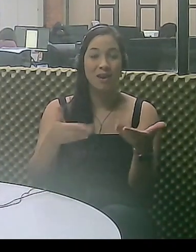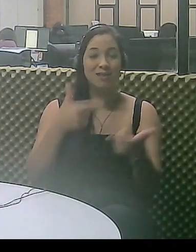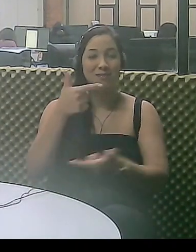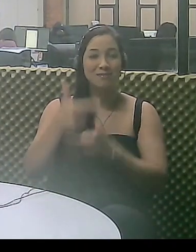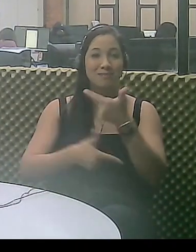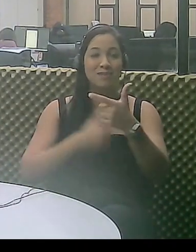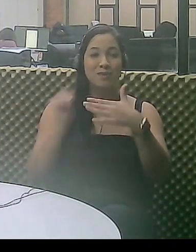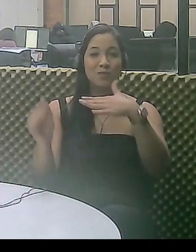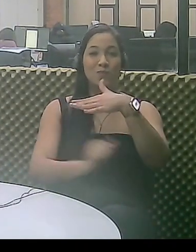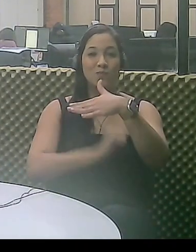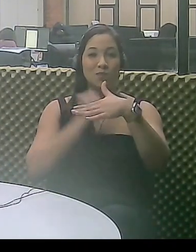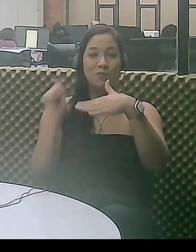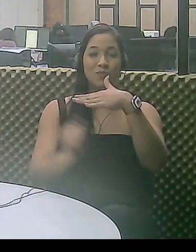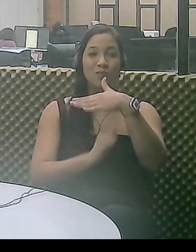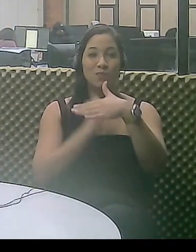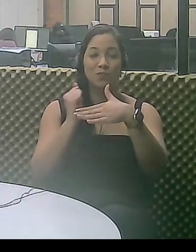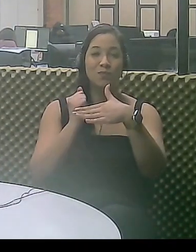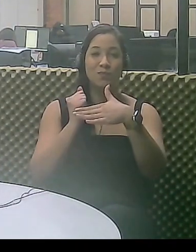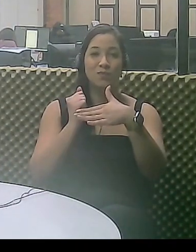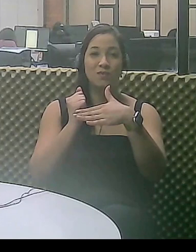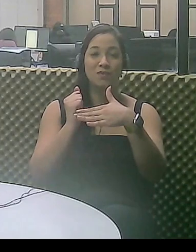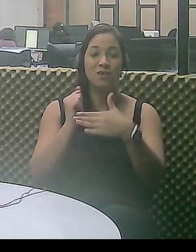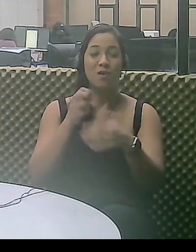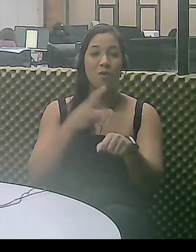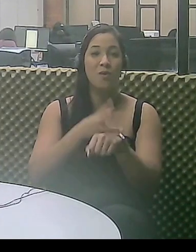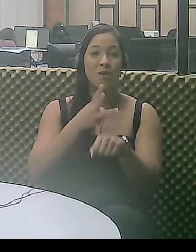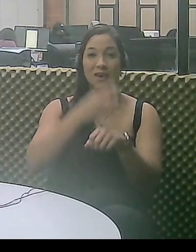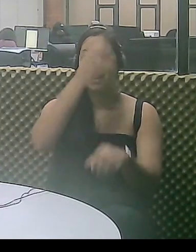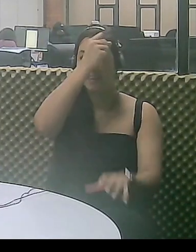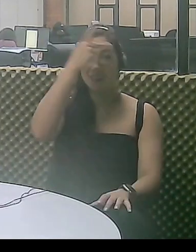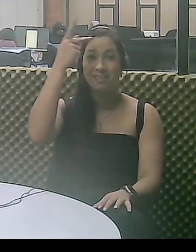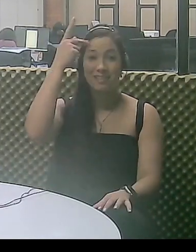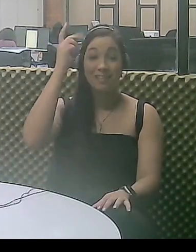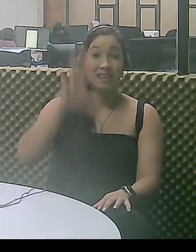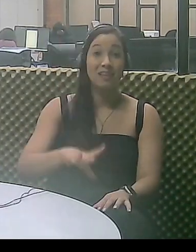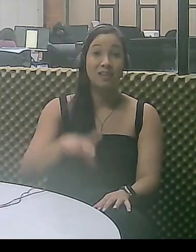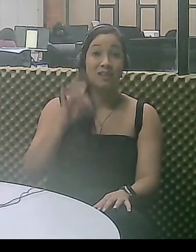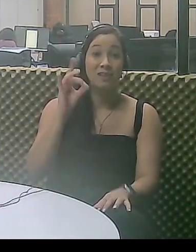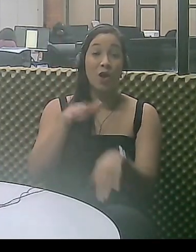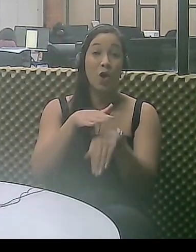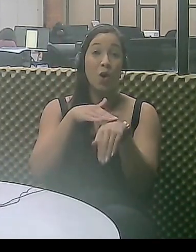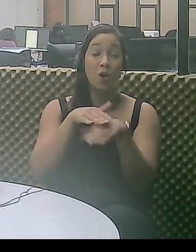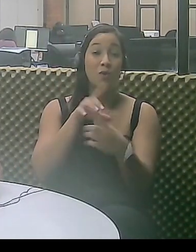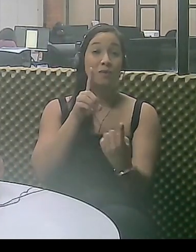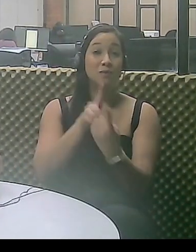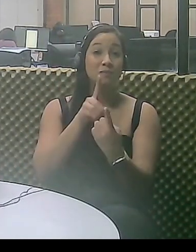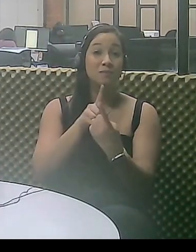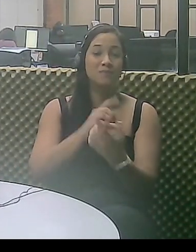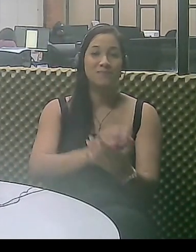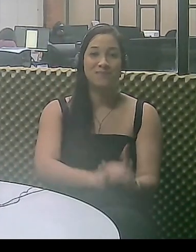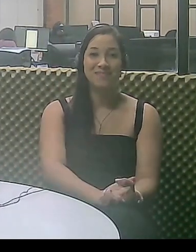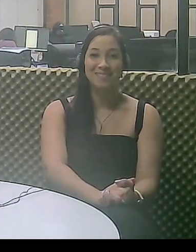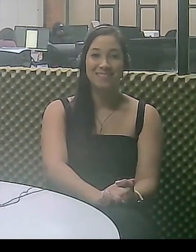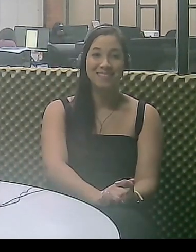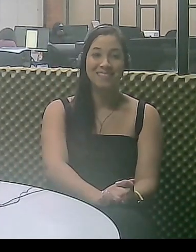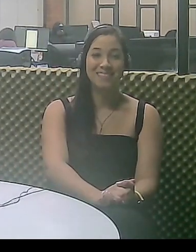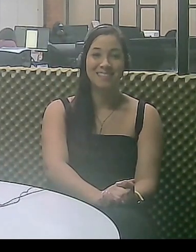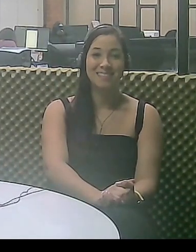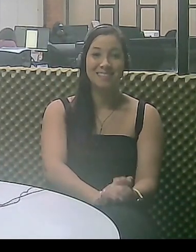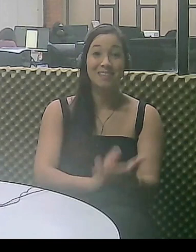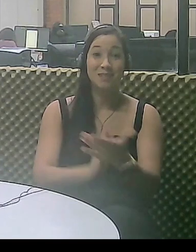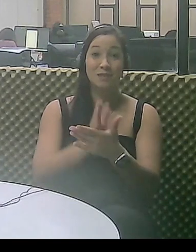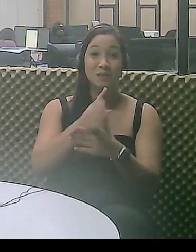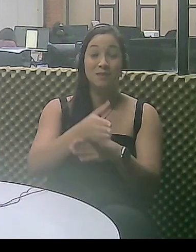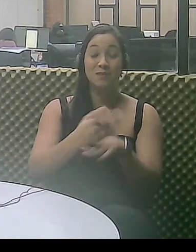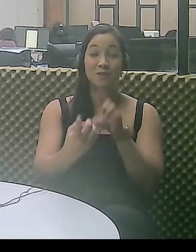serviços que a autarquia possui dentro do Zap da Prefeitura, está a opção Falar com o Atendente. Para acessar